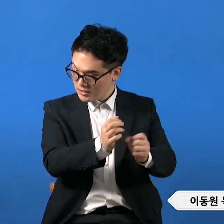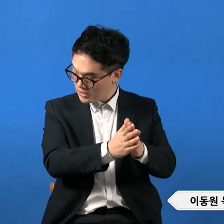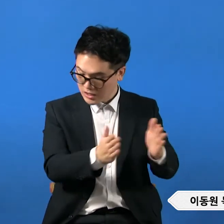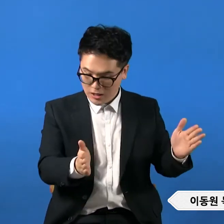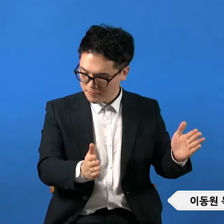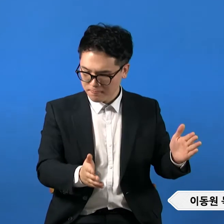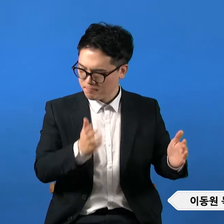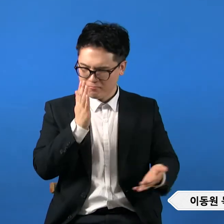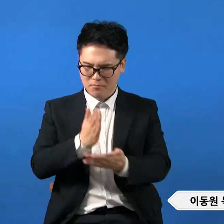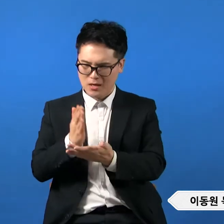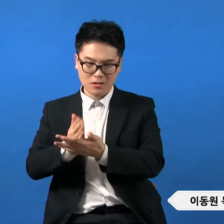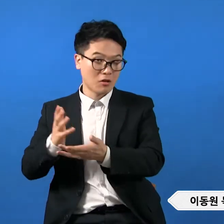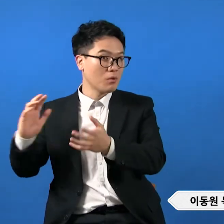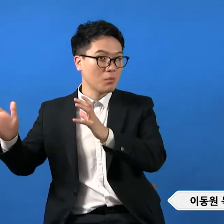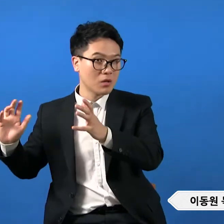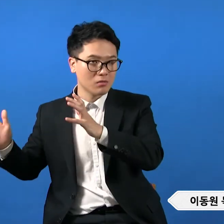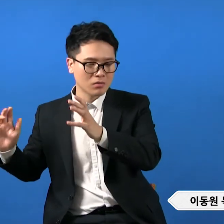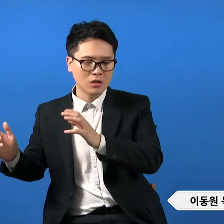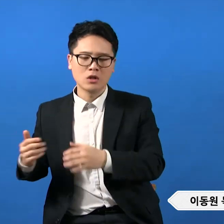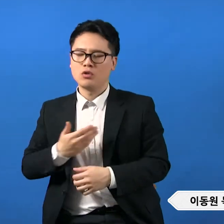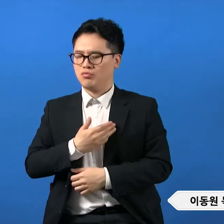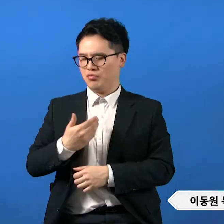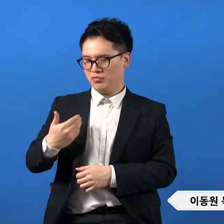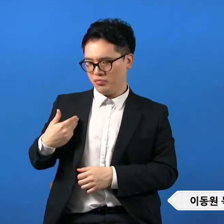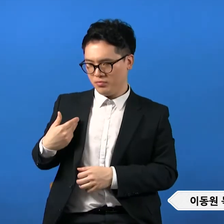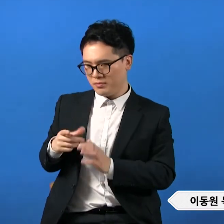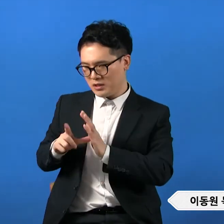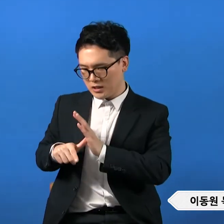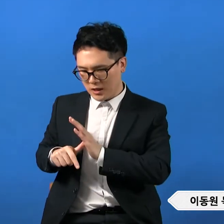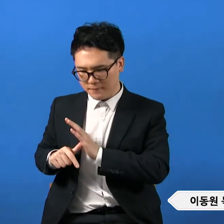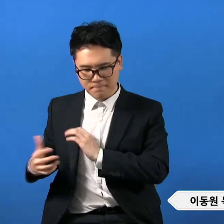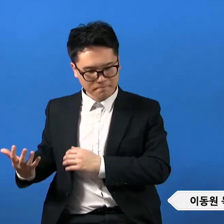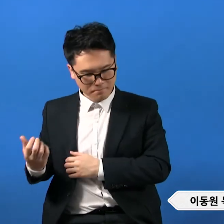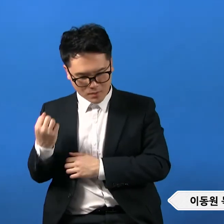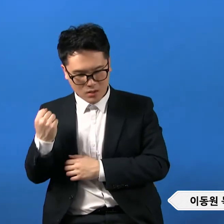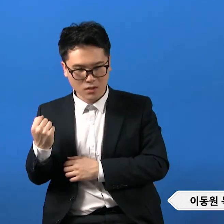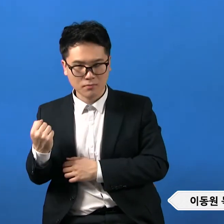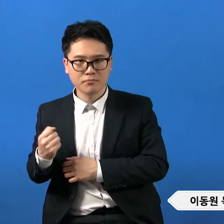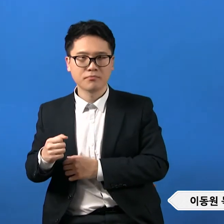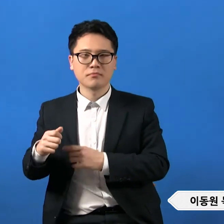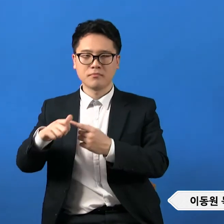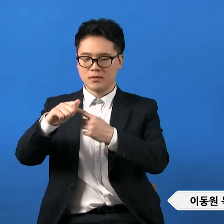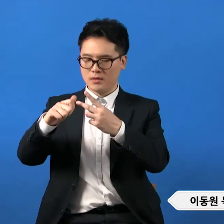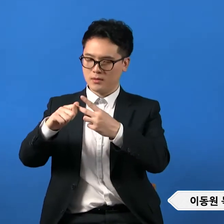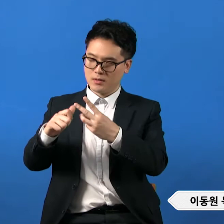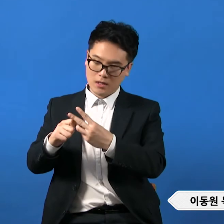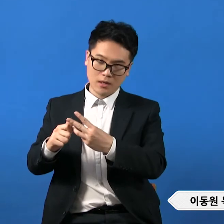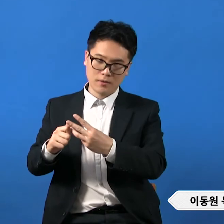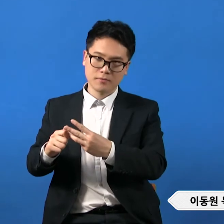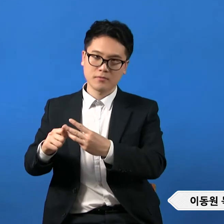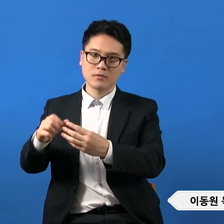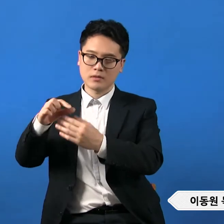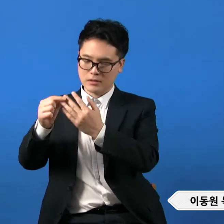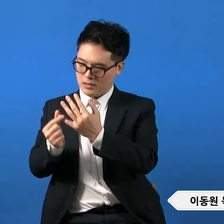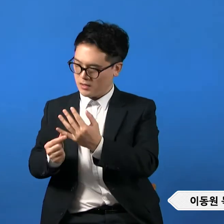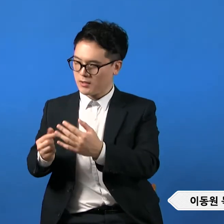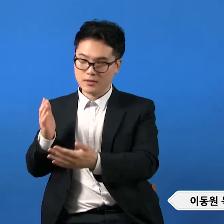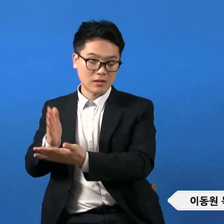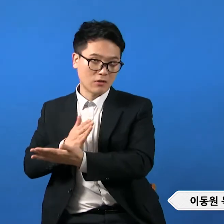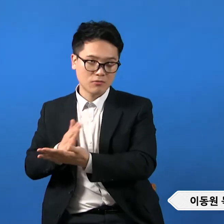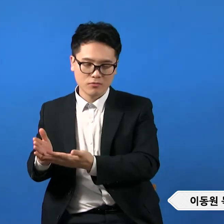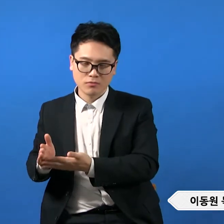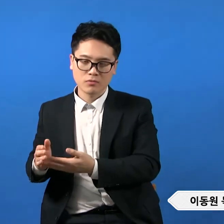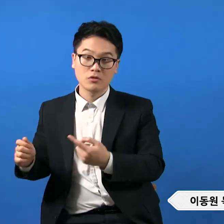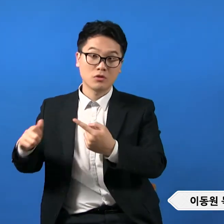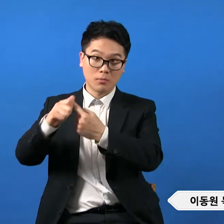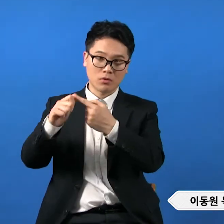공사를 바로 시작하는 것이 아니라 충분히 시간을 갖자. 세 단계로 나누었어요. 첫 단계, 우리